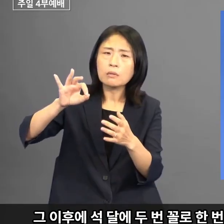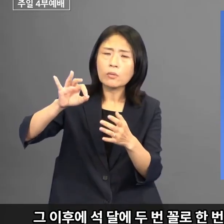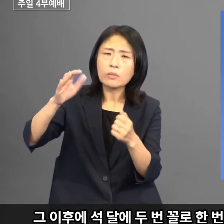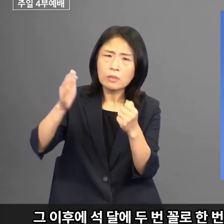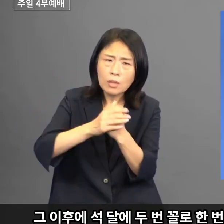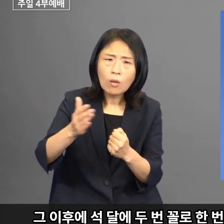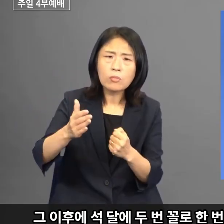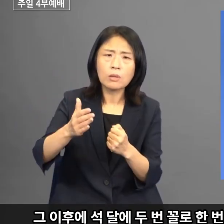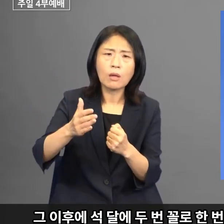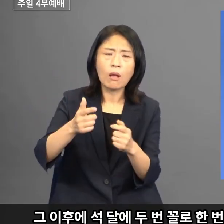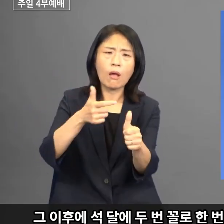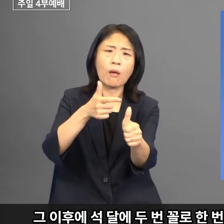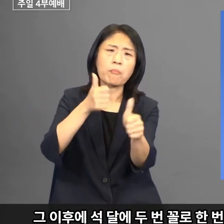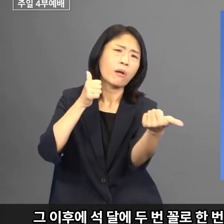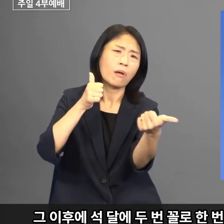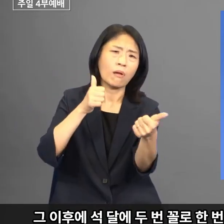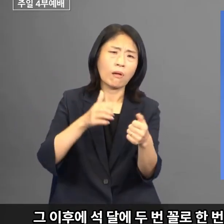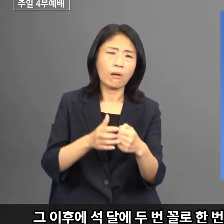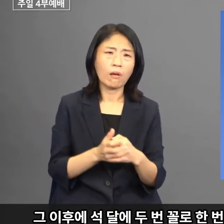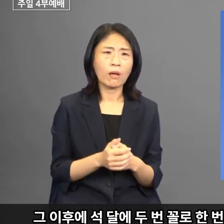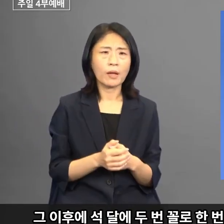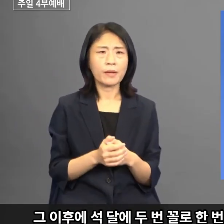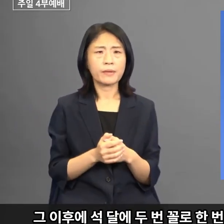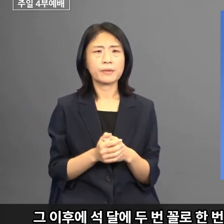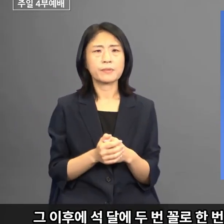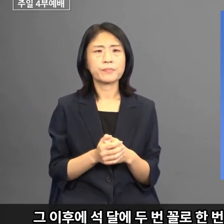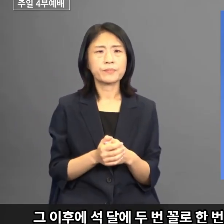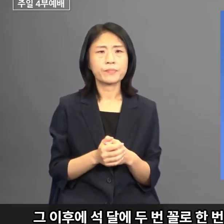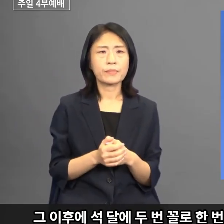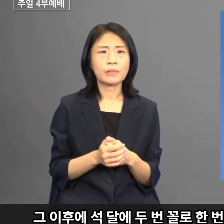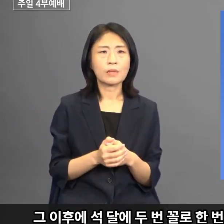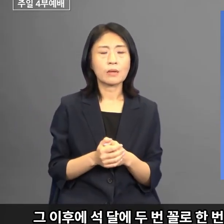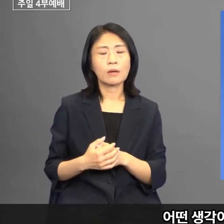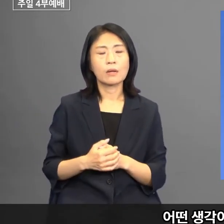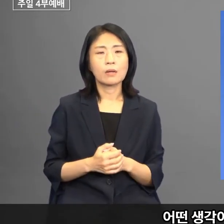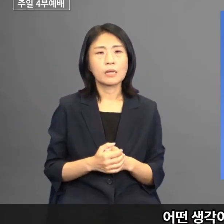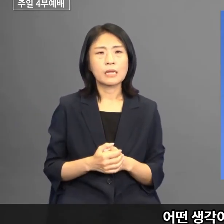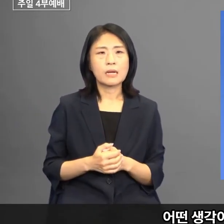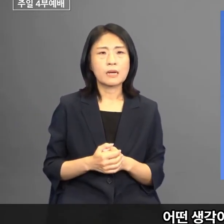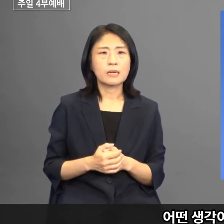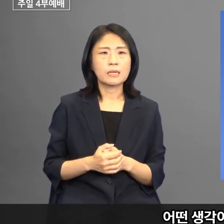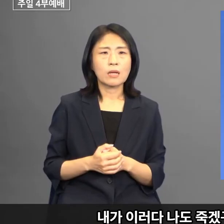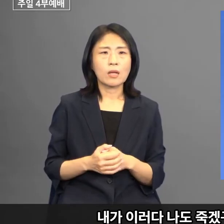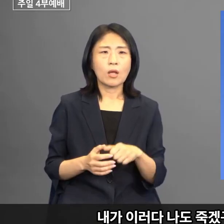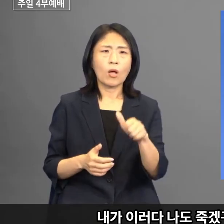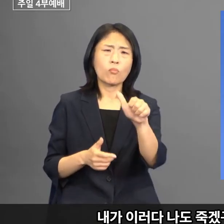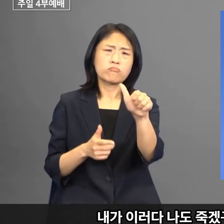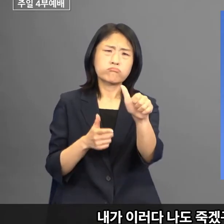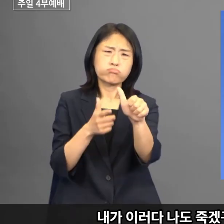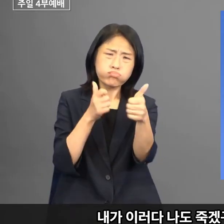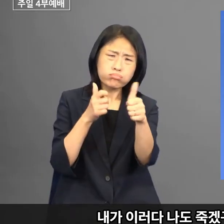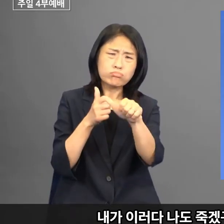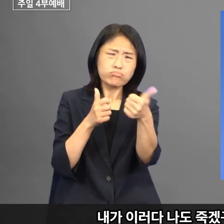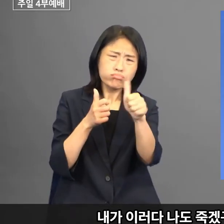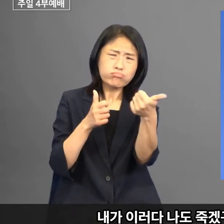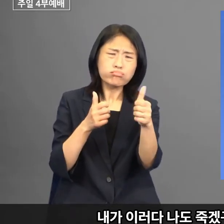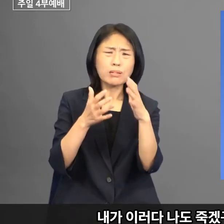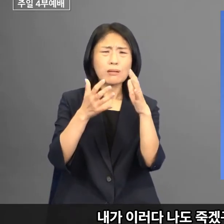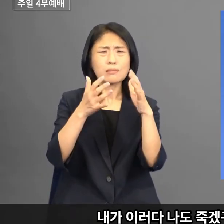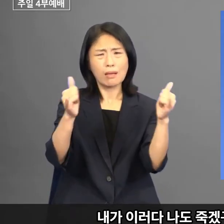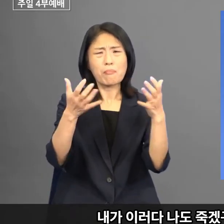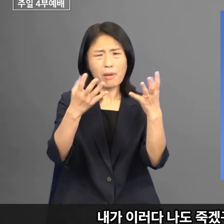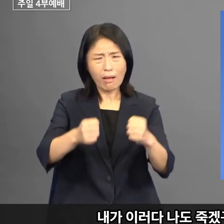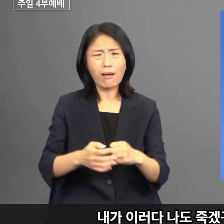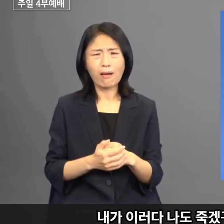그 이후에 석 달에 2번꼴로 한 번에 12명씩 처형을 막 했다는 거예요. 어떤 생각이 들었을까요? 내가 이러다 나도 죽겠구나. 우리